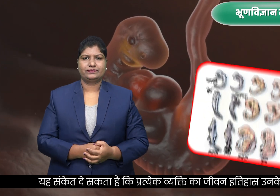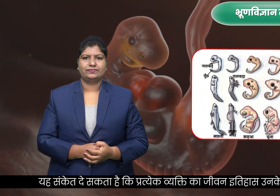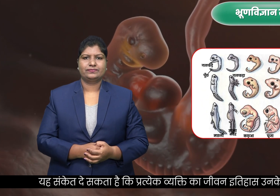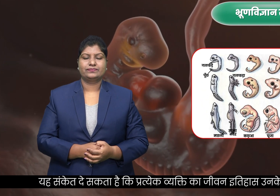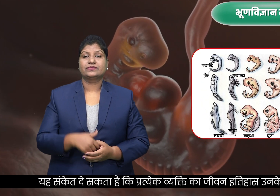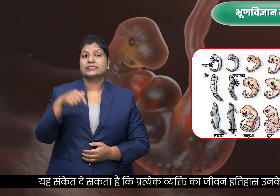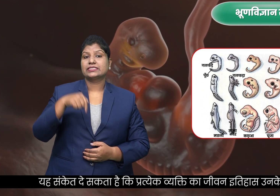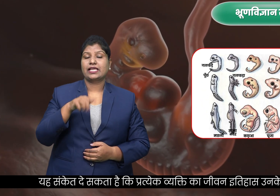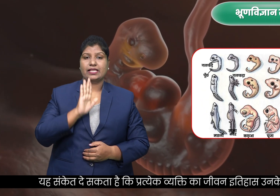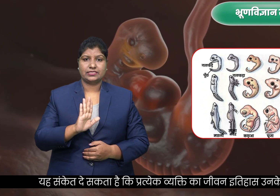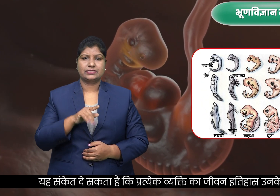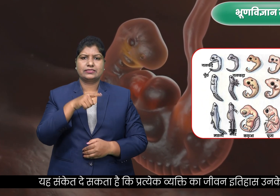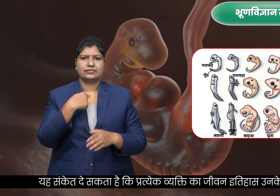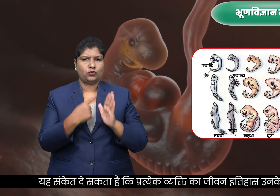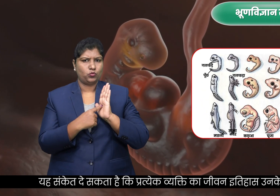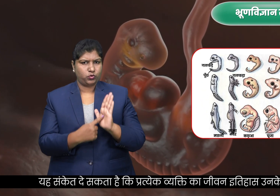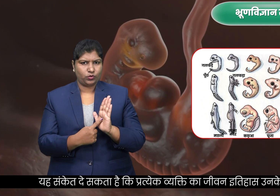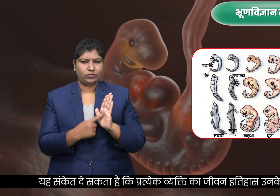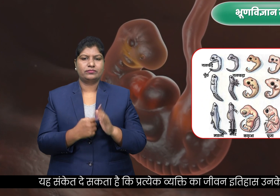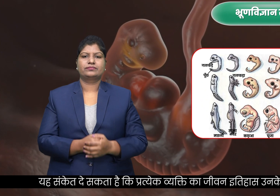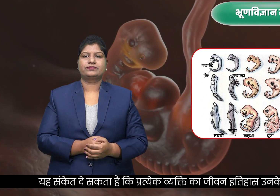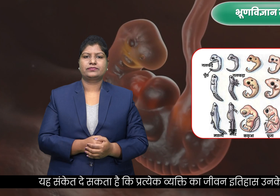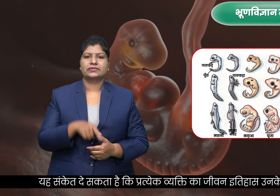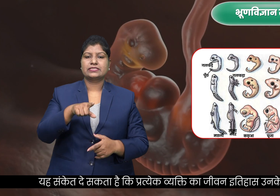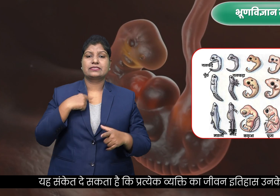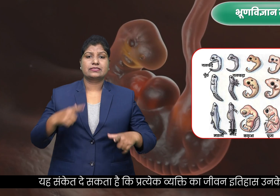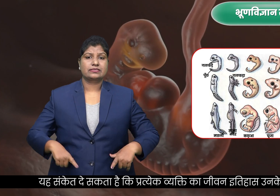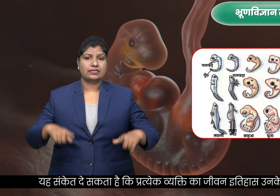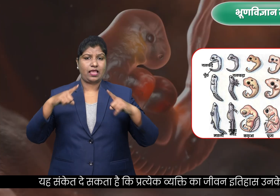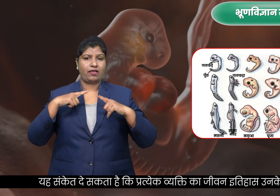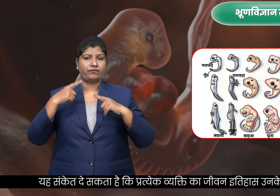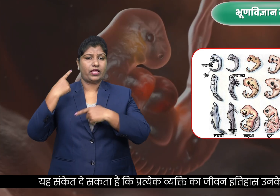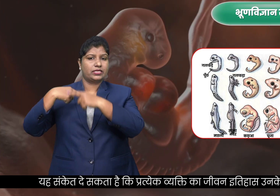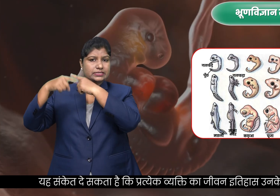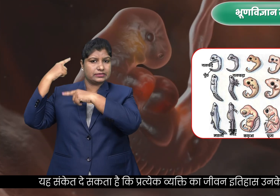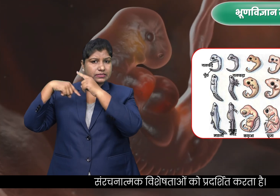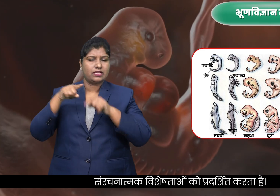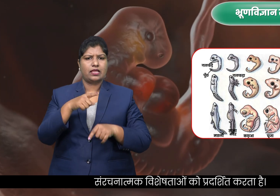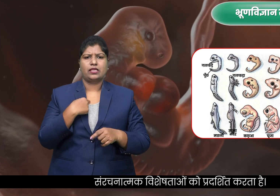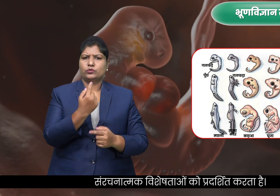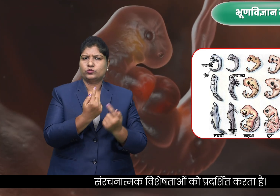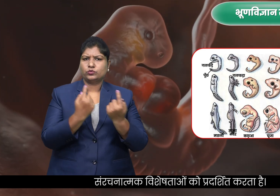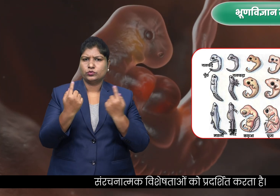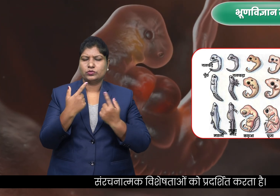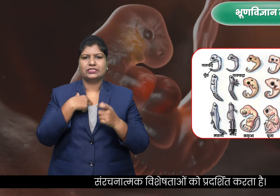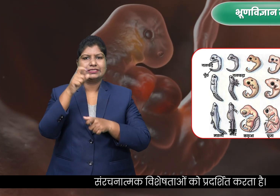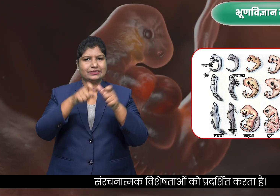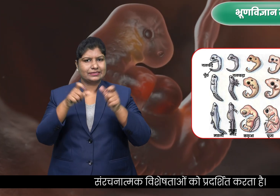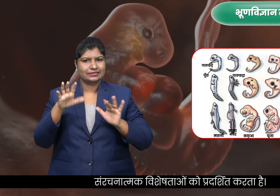यह संकेत दे सकता है कि प्रत्येक व्यक्ति का जीवन इतिहास उनके पूर्वजों की संरचनात्मक विशेषताओं को प्रदर्शित